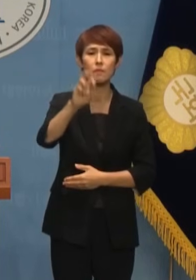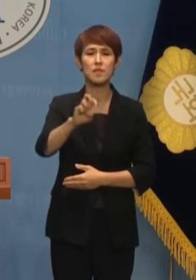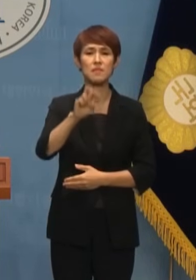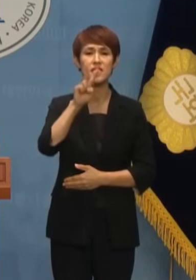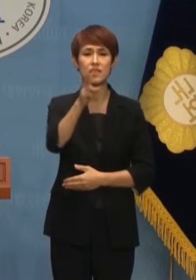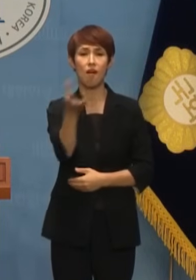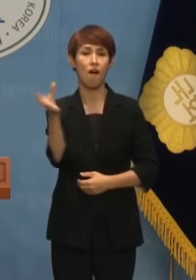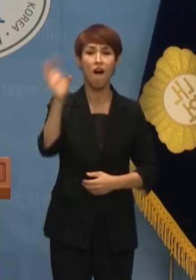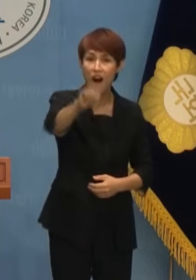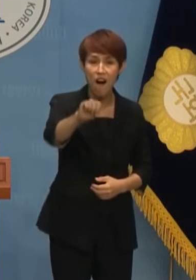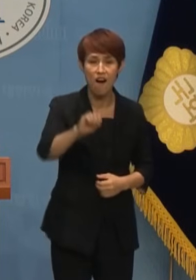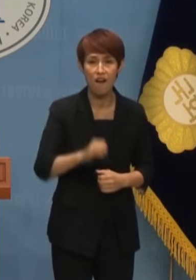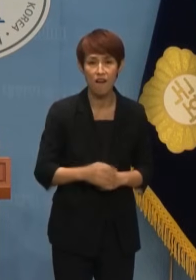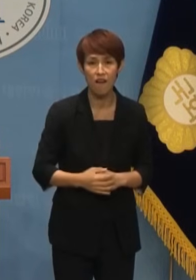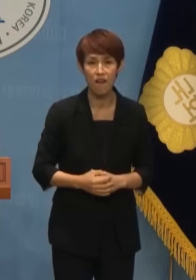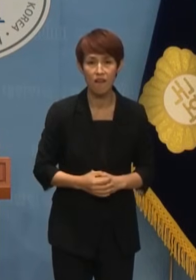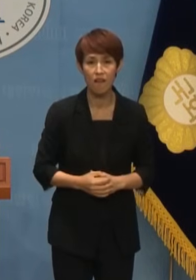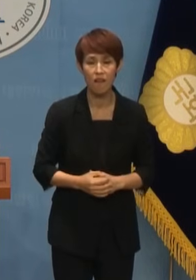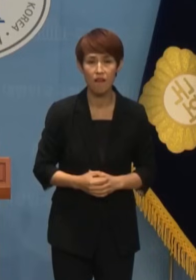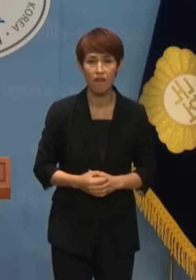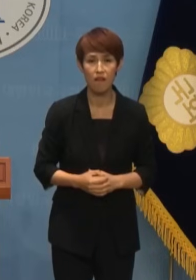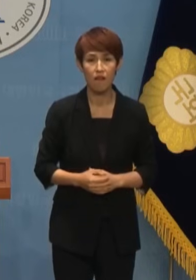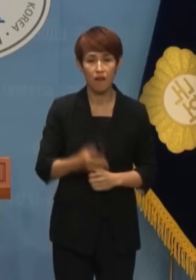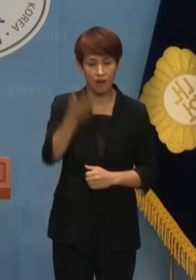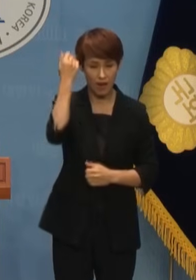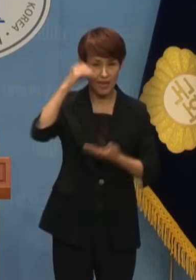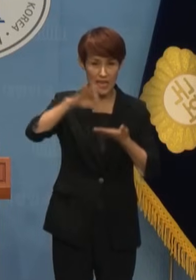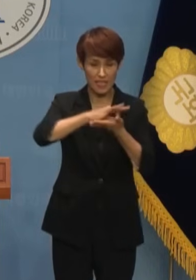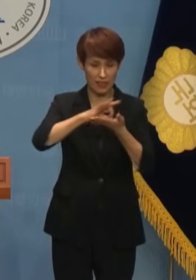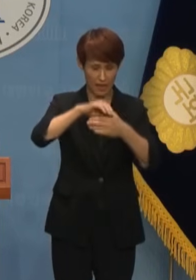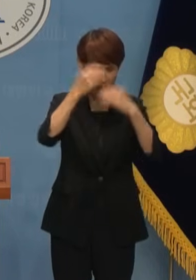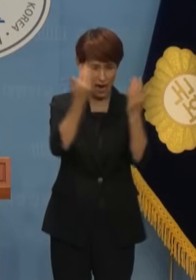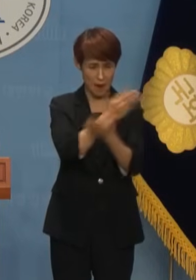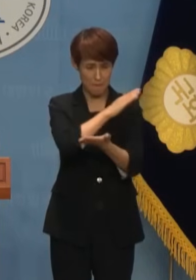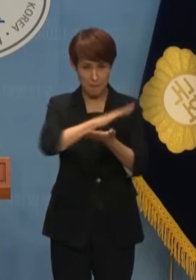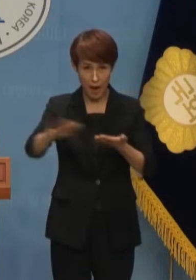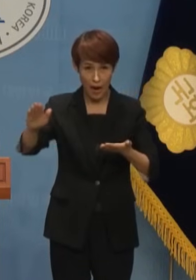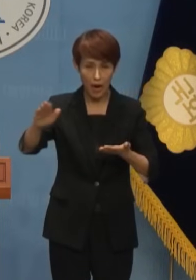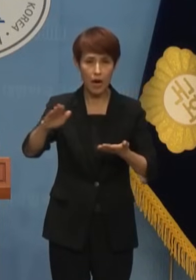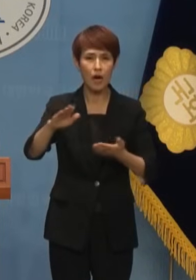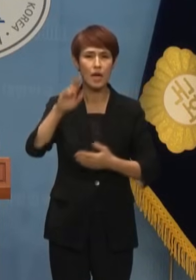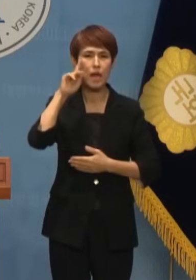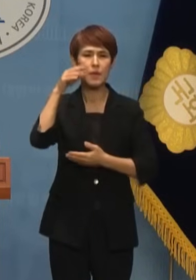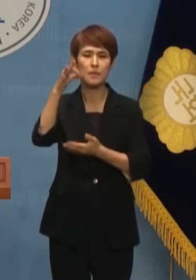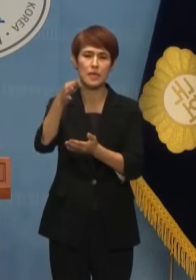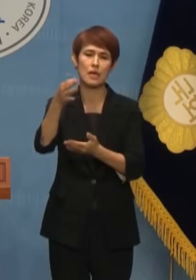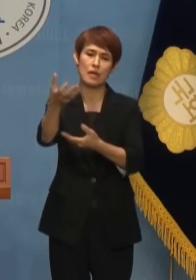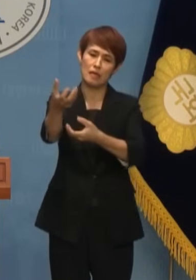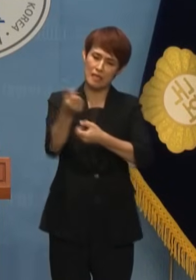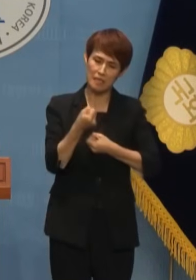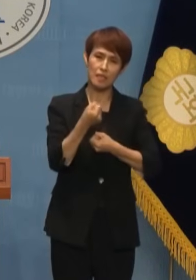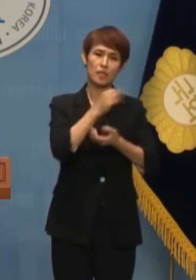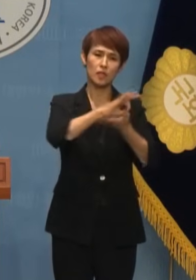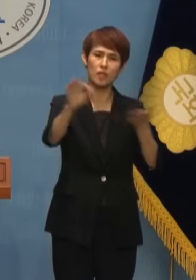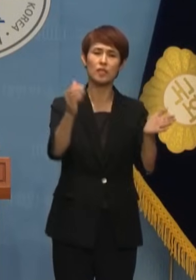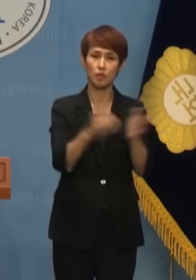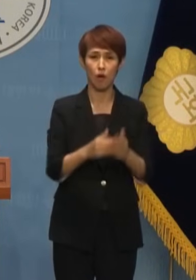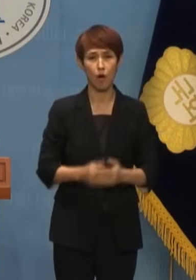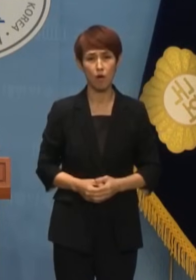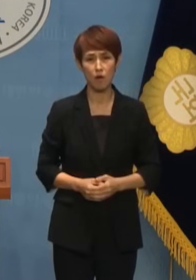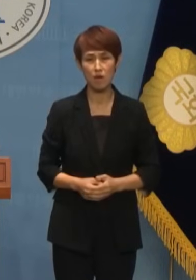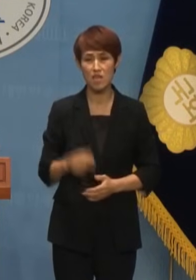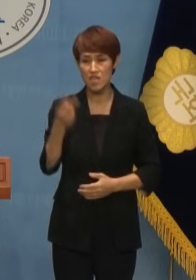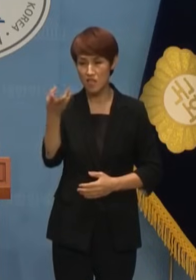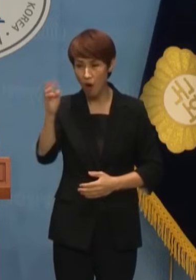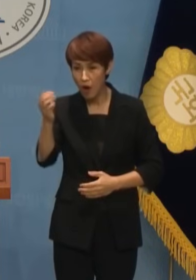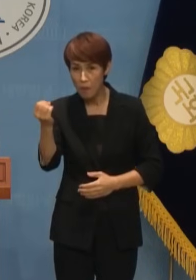532억 원입니다. 기존 예산을 다 탕진했기에 예비비를 당겨 쓴 겁니다. 벌써 규모가 다르지